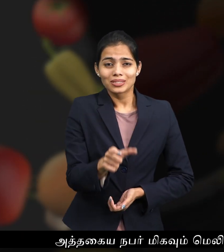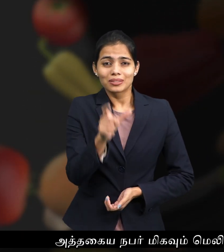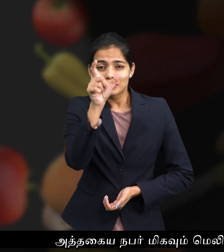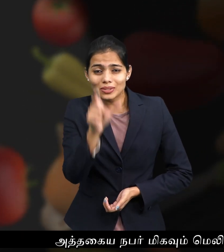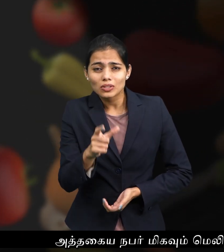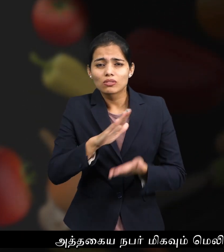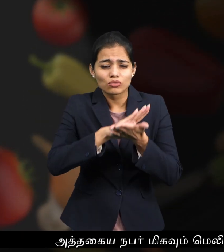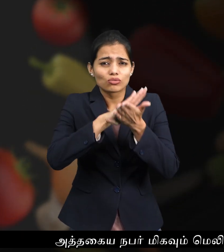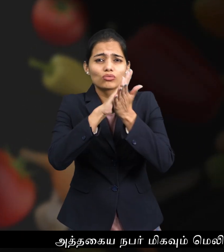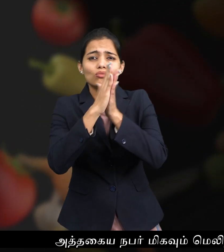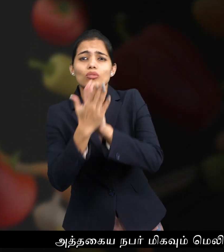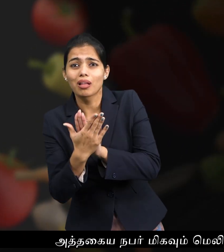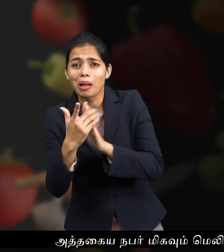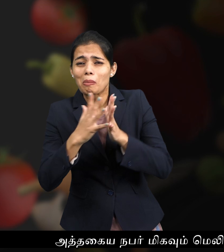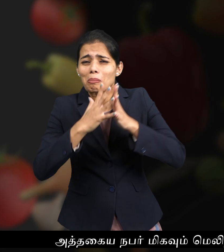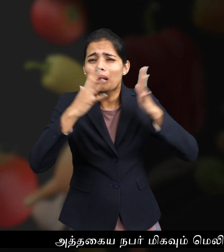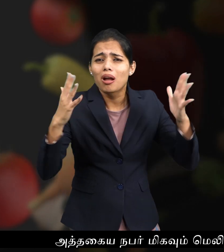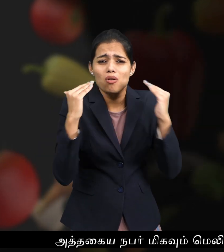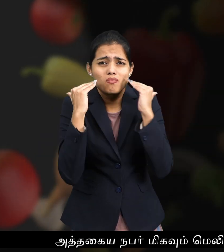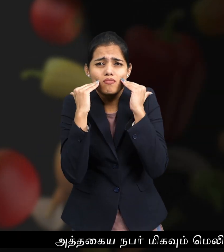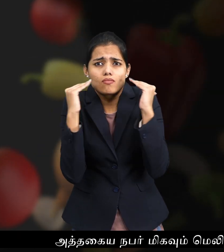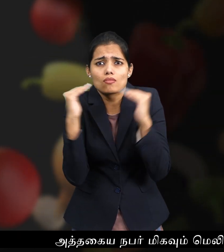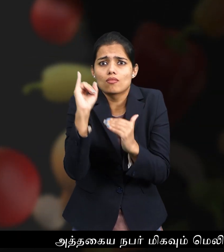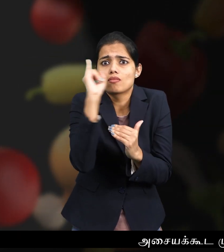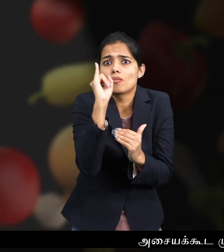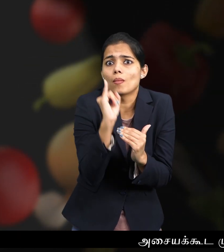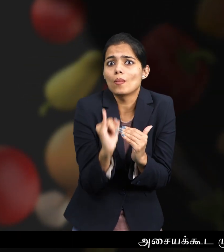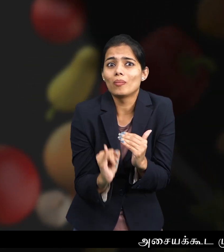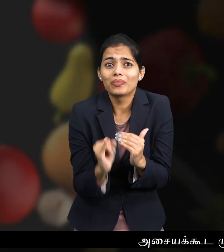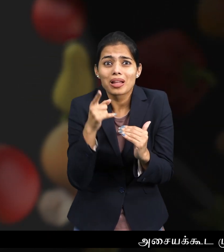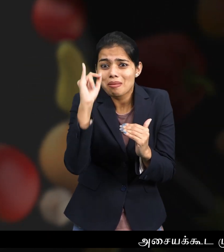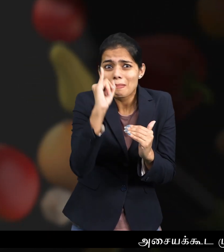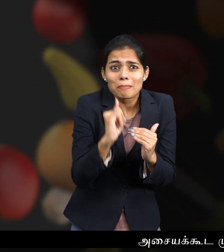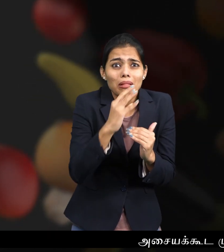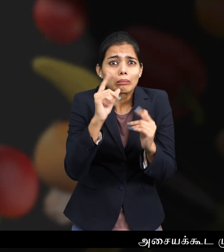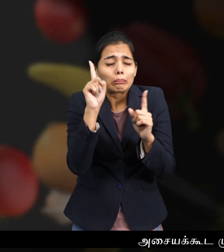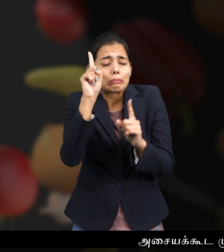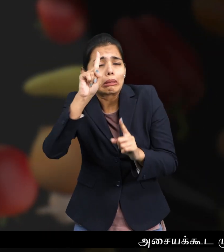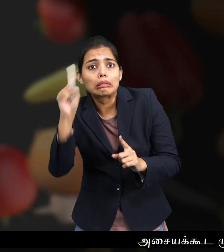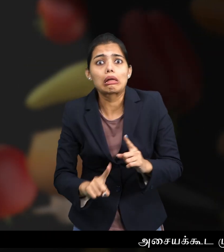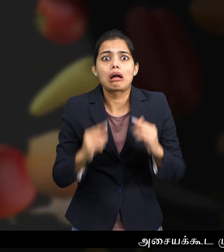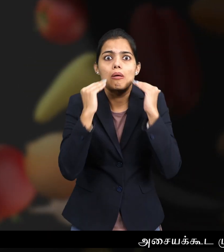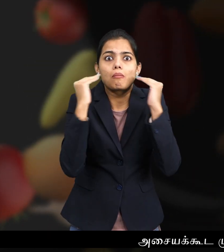அத்தகைய நபர் மிகவும் மெலிந்து பலவீனமாகி அவரால் எங்கும் அசையக்கூட முடியாமல் போகலாம்.